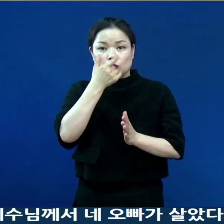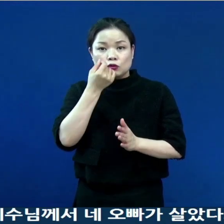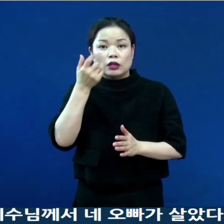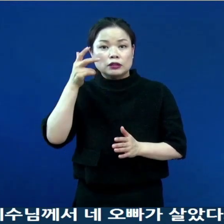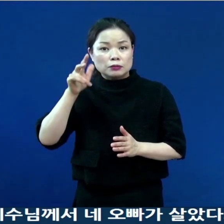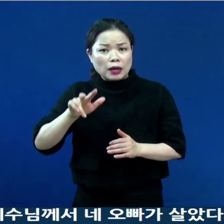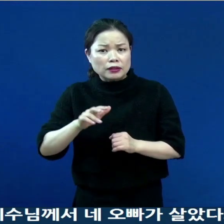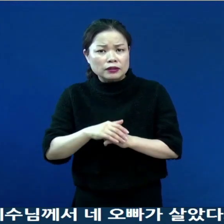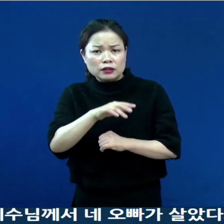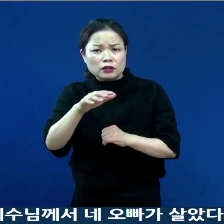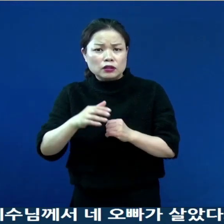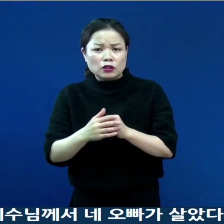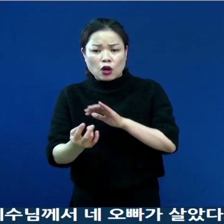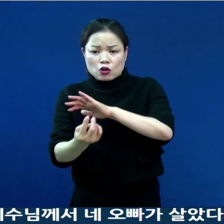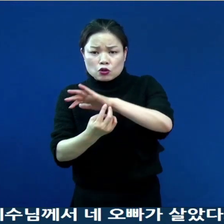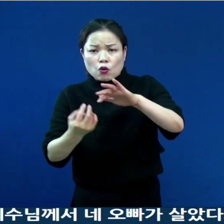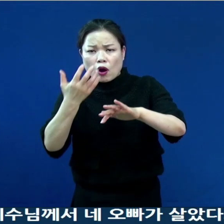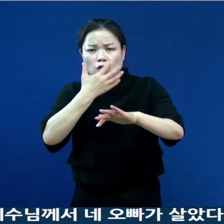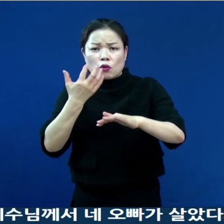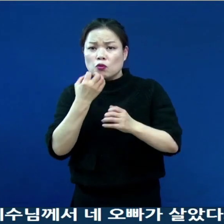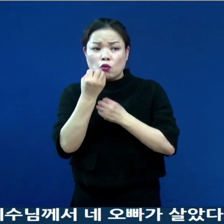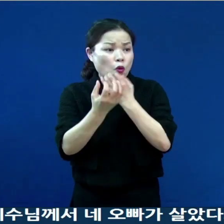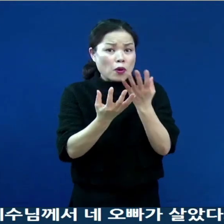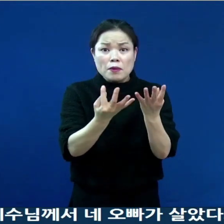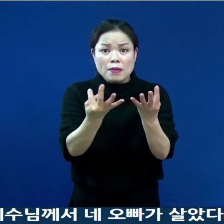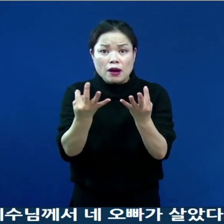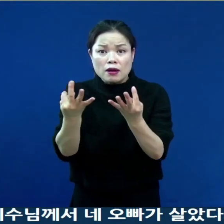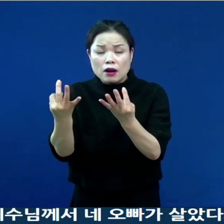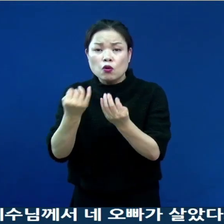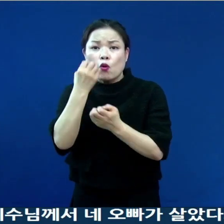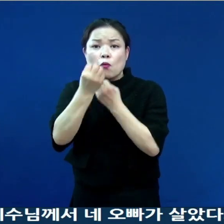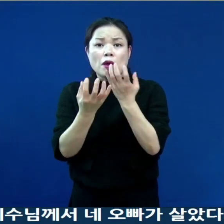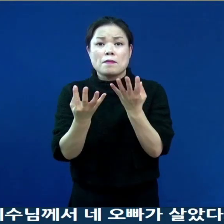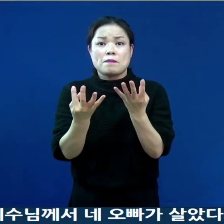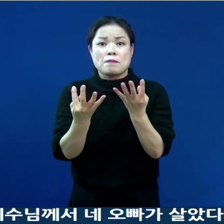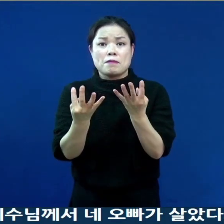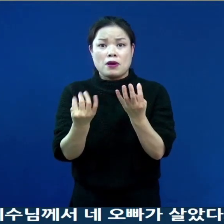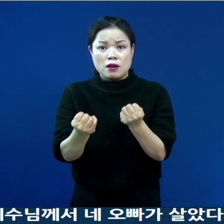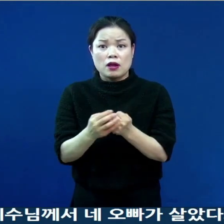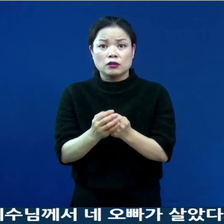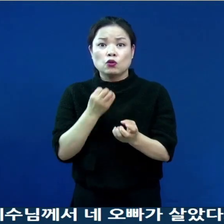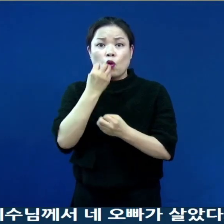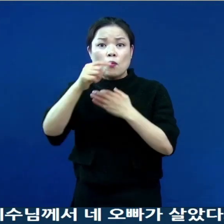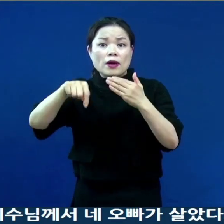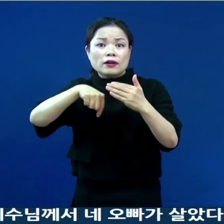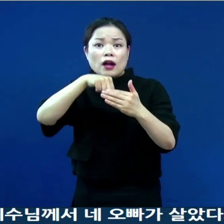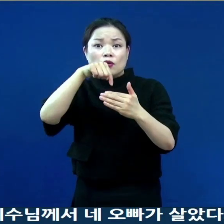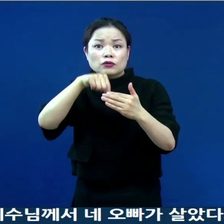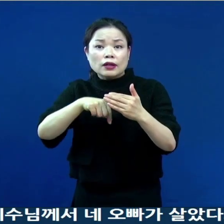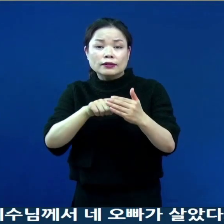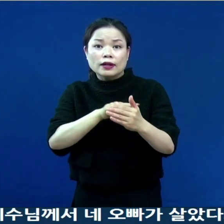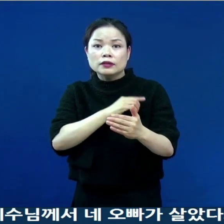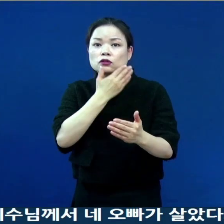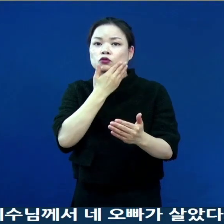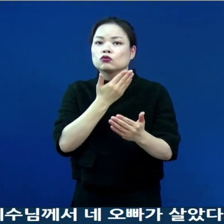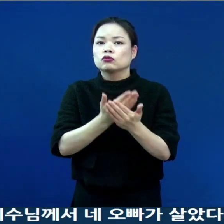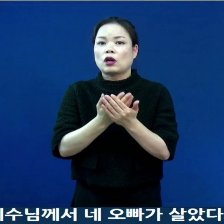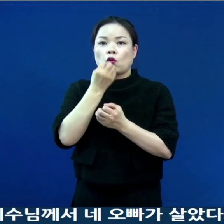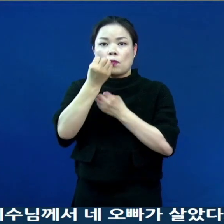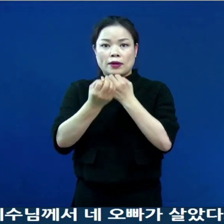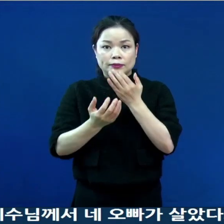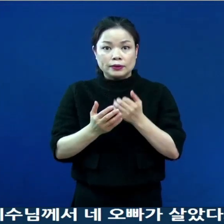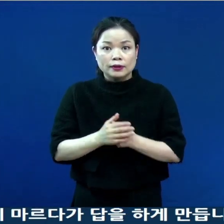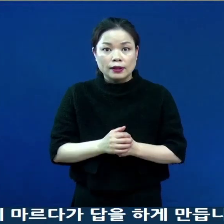모자라는데, 요한복음엔 고백이 굉장히 많습니다. 다른 어떤 복음서보다 고백이 많아요. 근데 이 고백은 그 고백 중에서도 가장 중요한 고백 중에